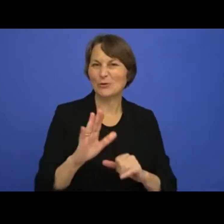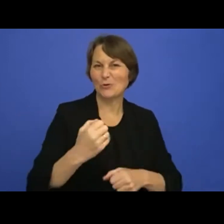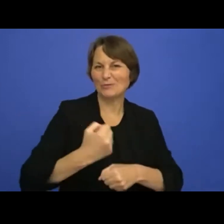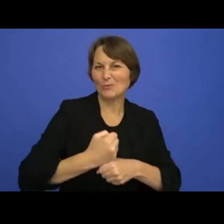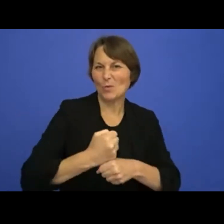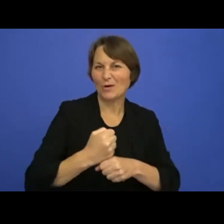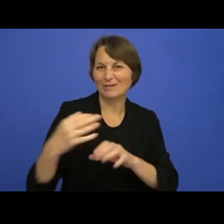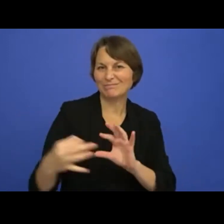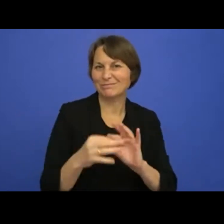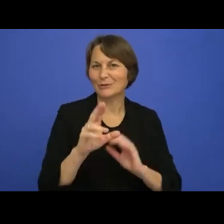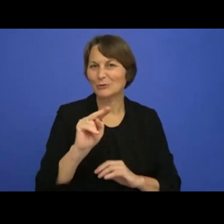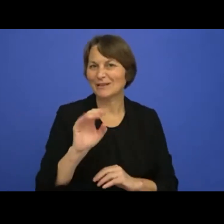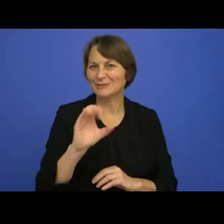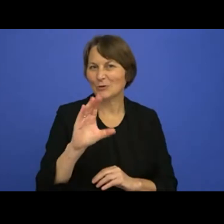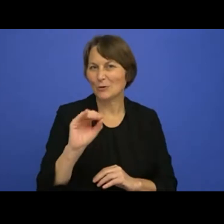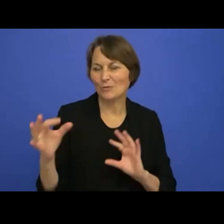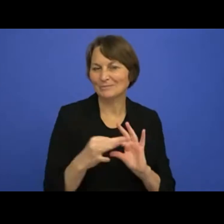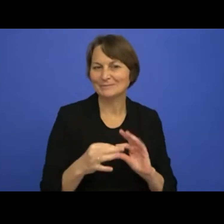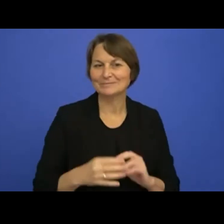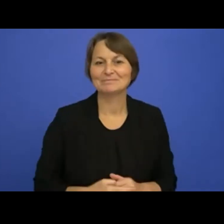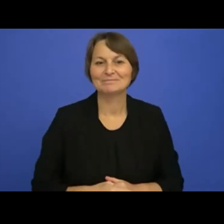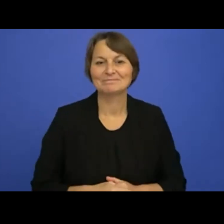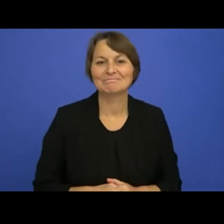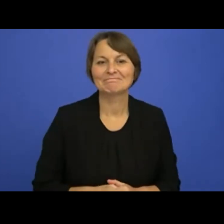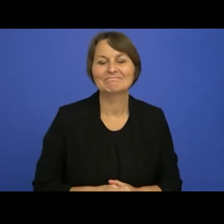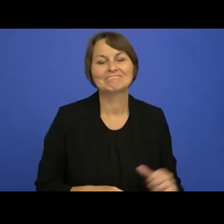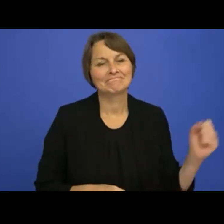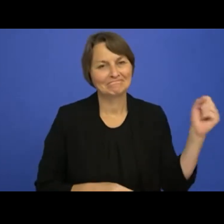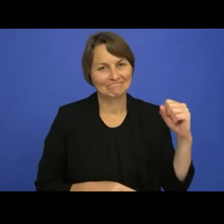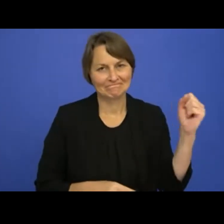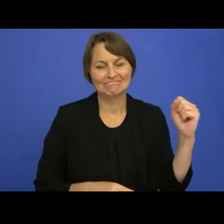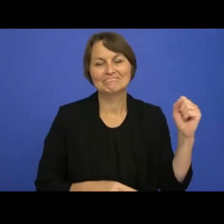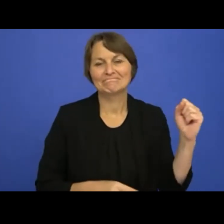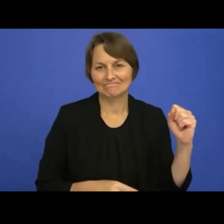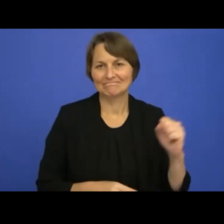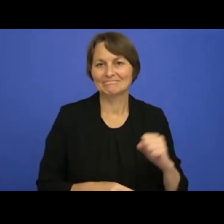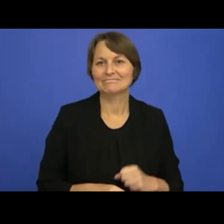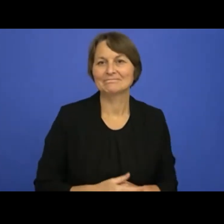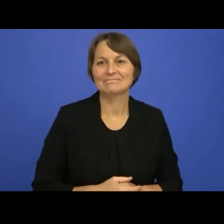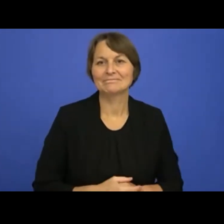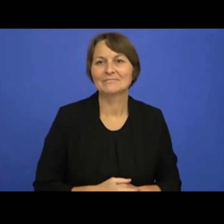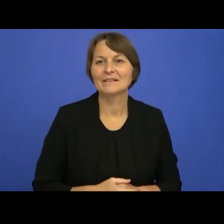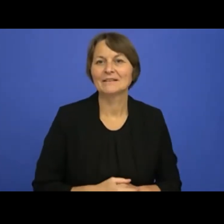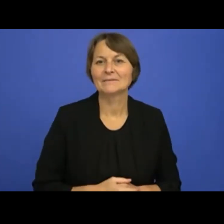la chaire de l'UNESCO, donc vous avez certainement des éléments de réponse à nous apporter.